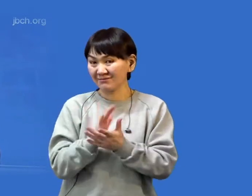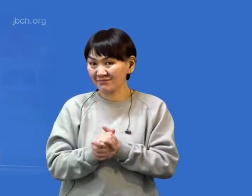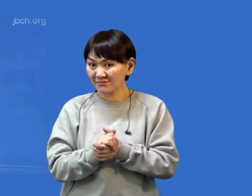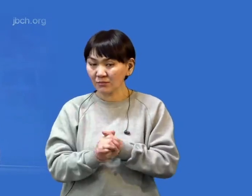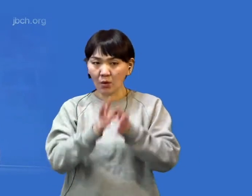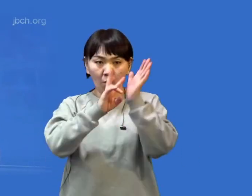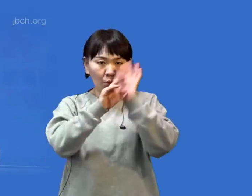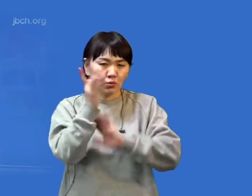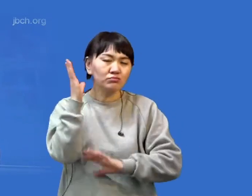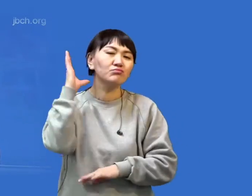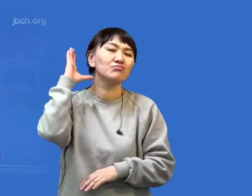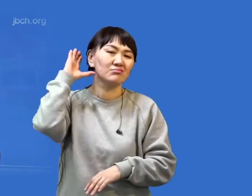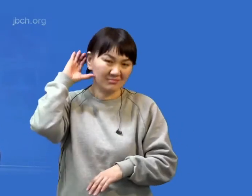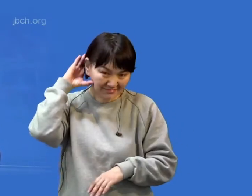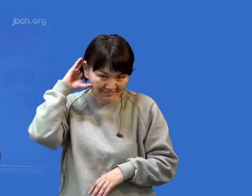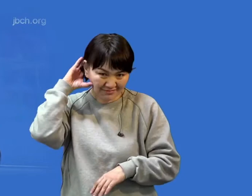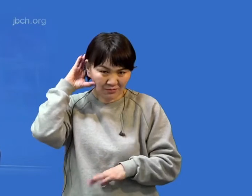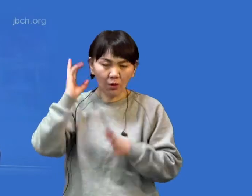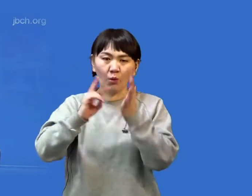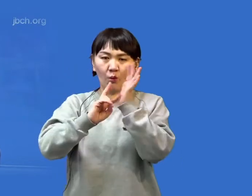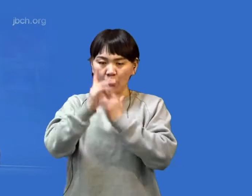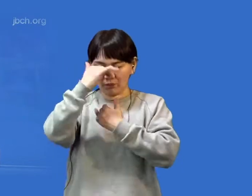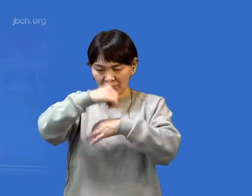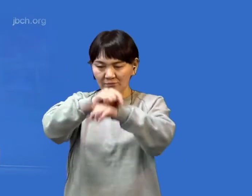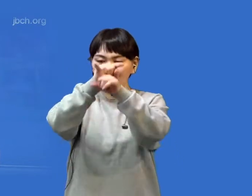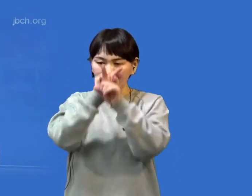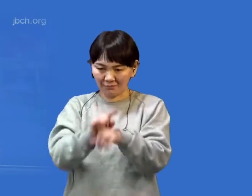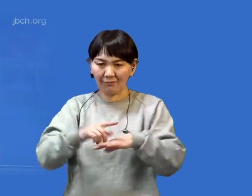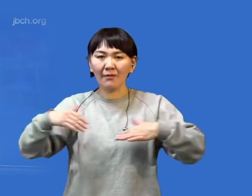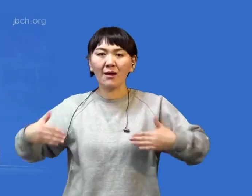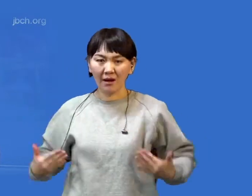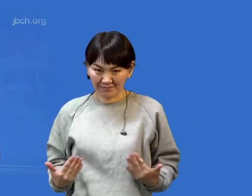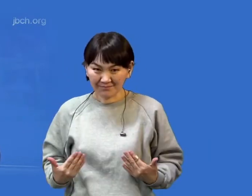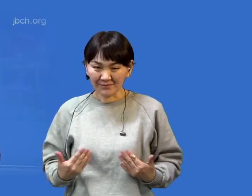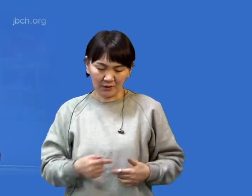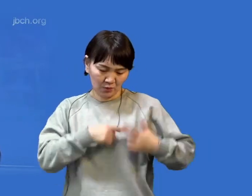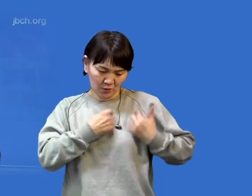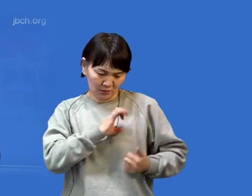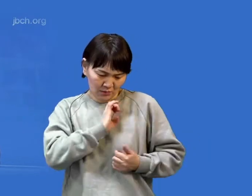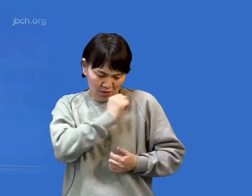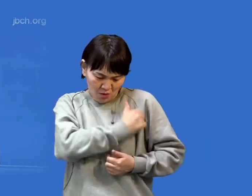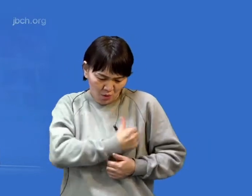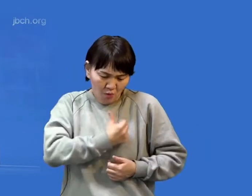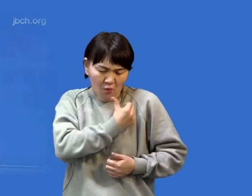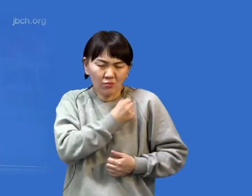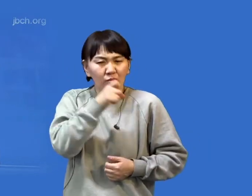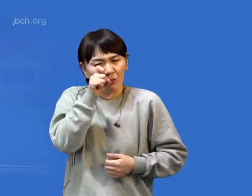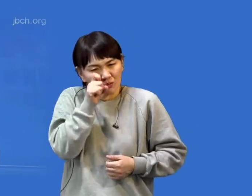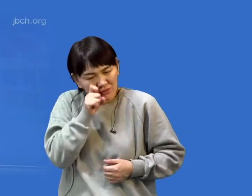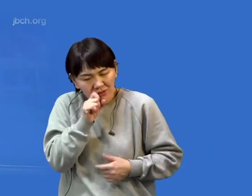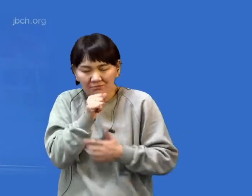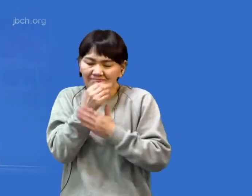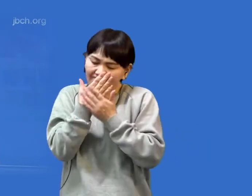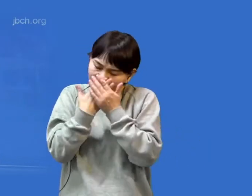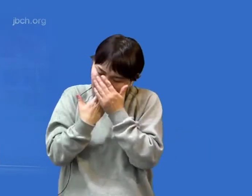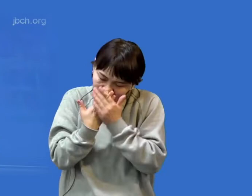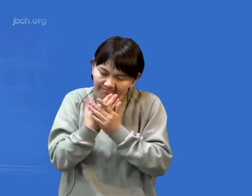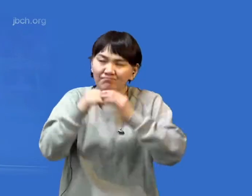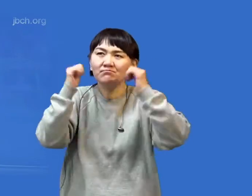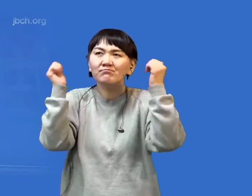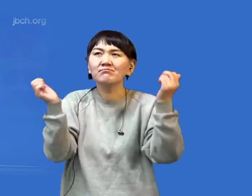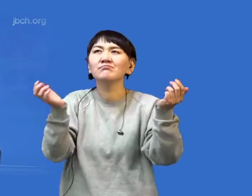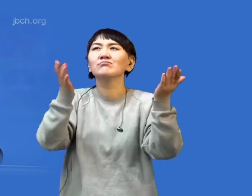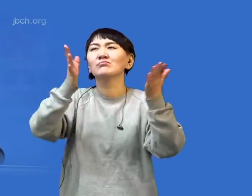Үгийг сонсоол, үгийн дагуу амьдрах гадл, зин сэтгэлээсээ хүсээдэл, залбирадл, магтан